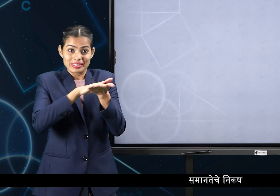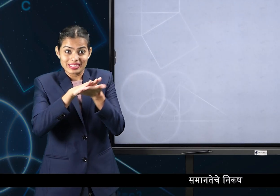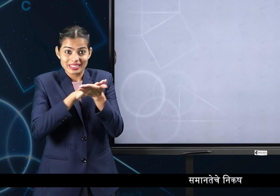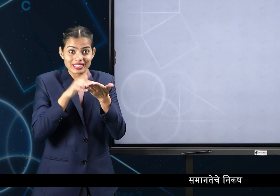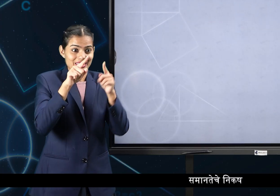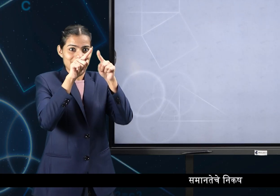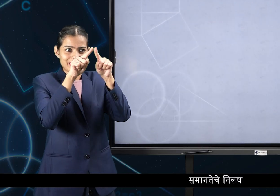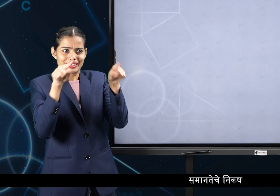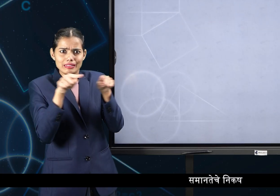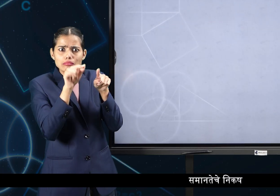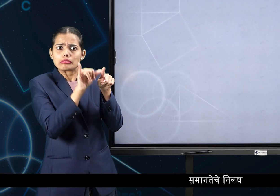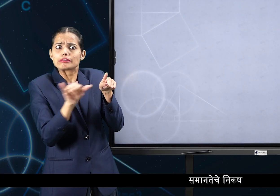समानतेचे निकष.